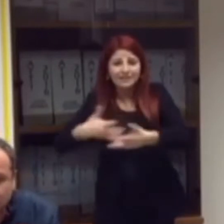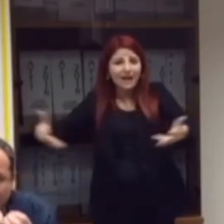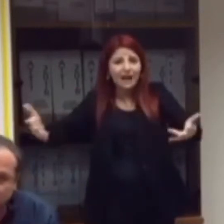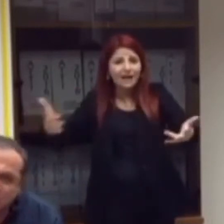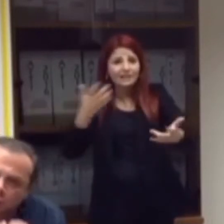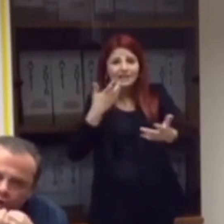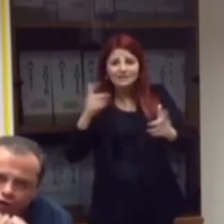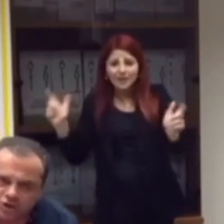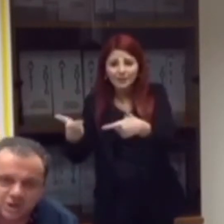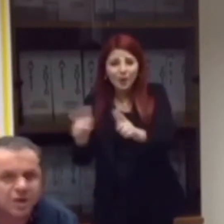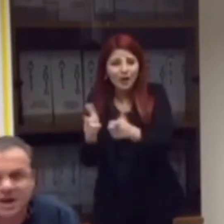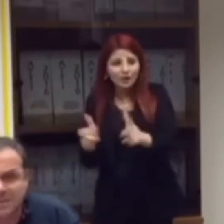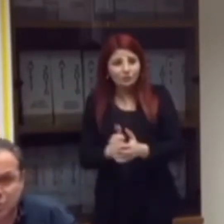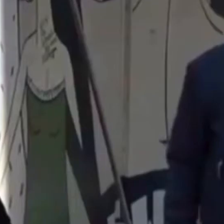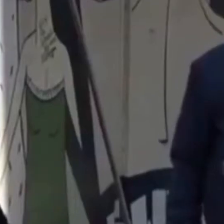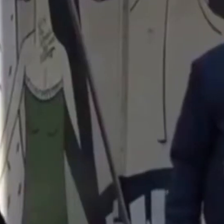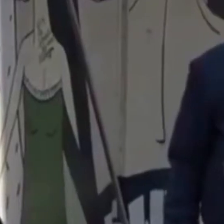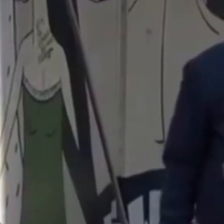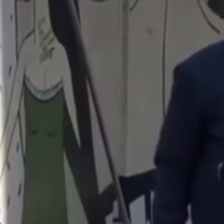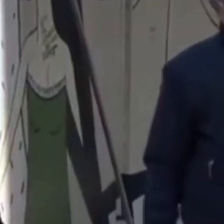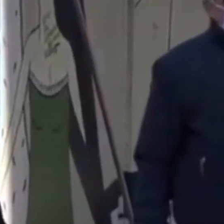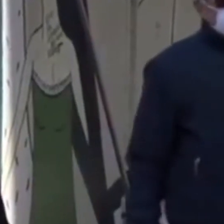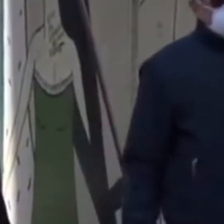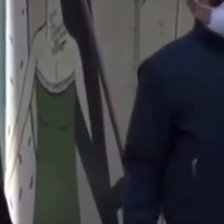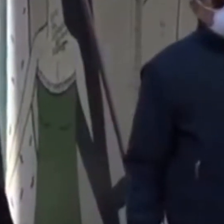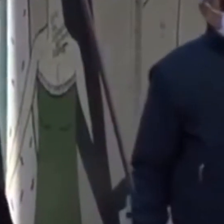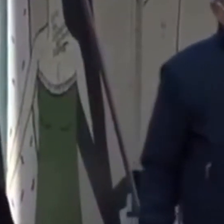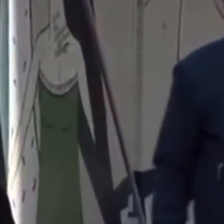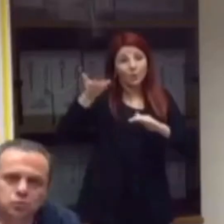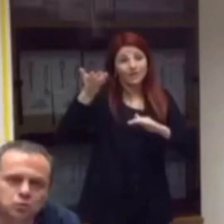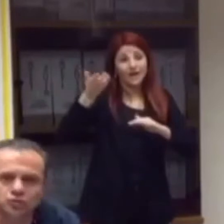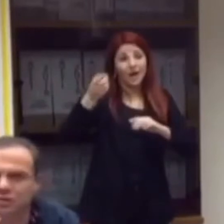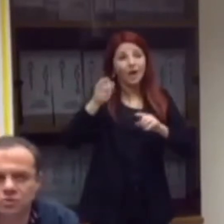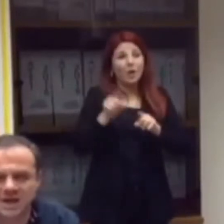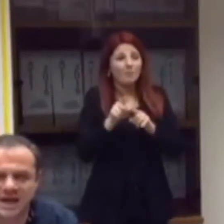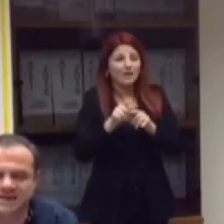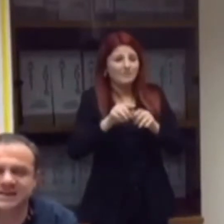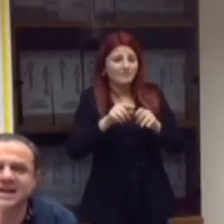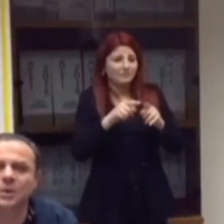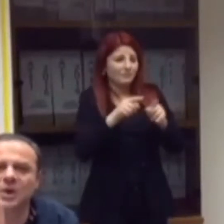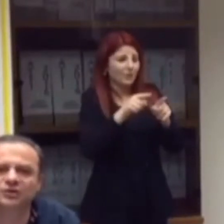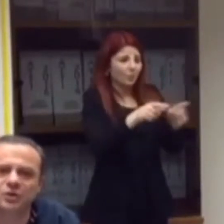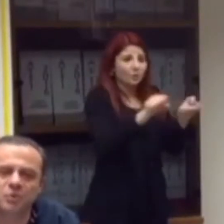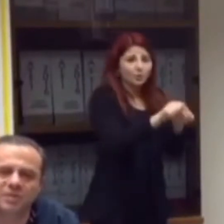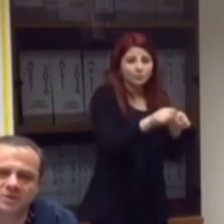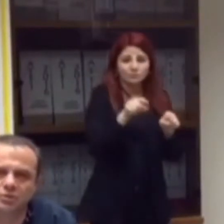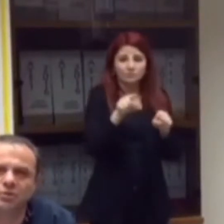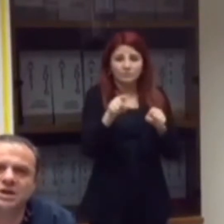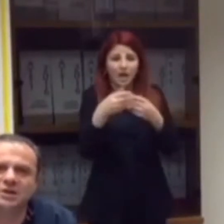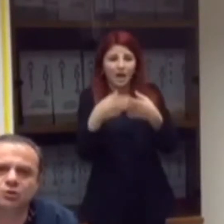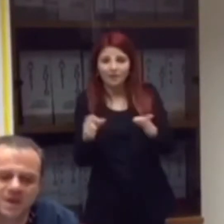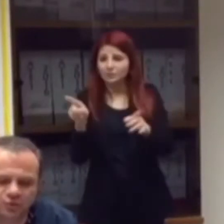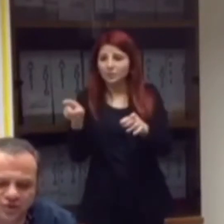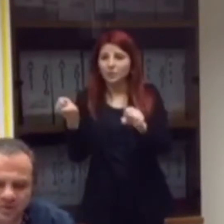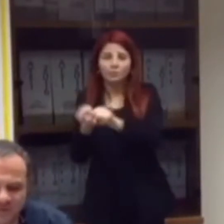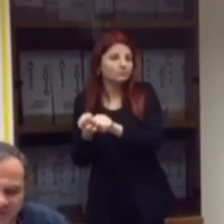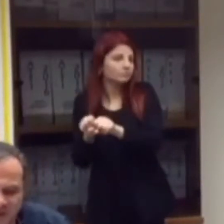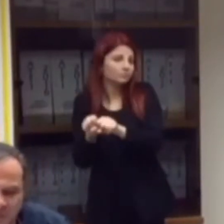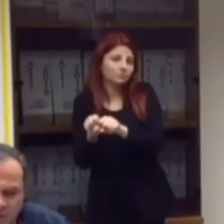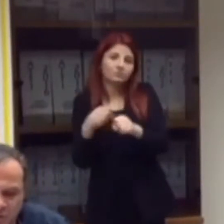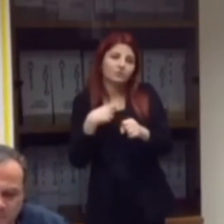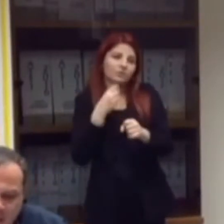abbiamo parlato di logicità, non è l'abbiamo detto a caso, guardate. Ripeto, tutto chiuso e tutto a casa. Questo è il momento che dobbiamo